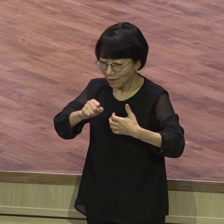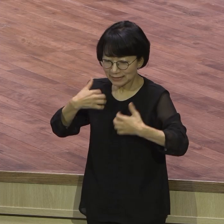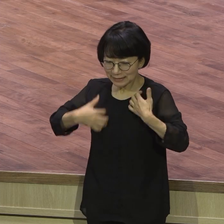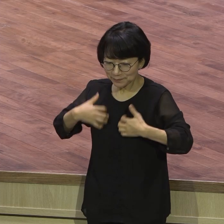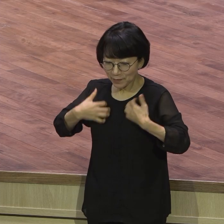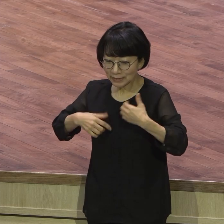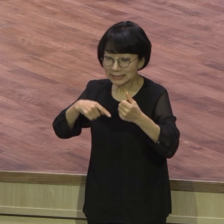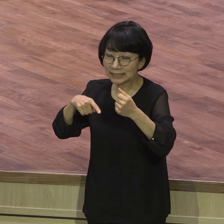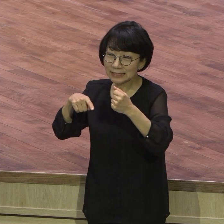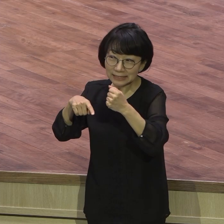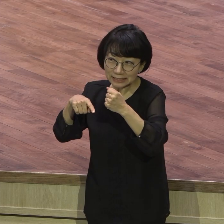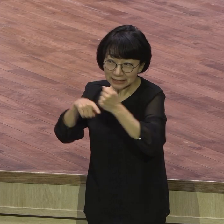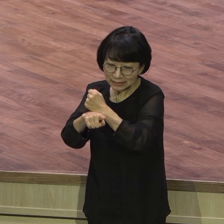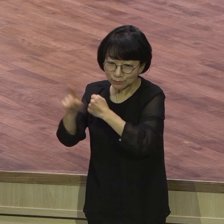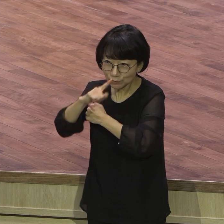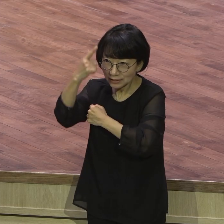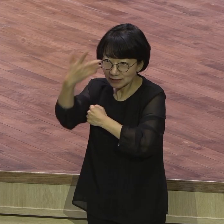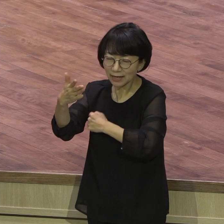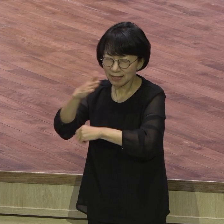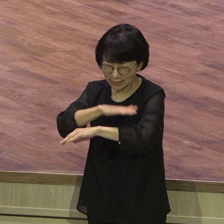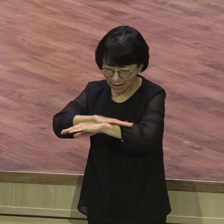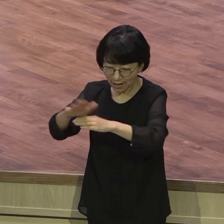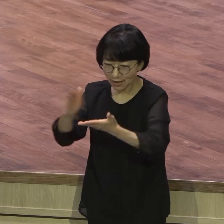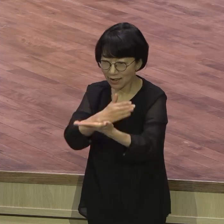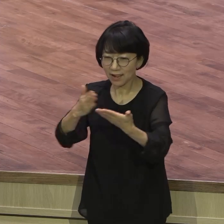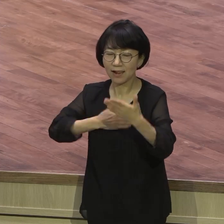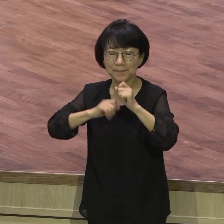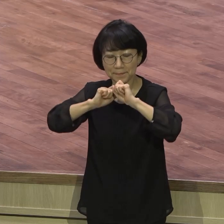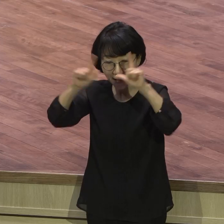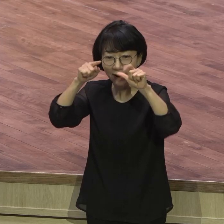자신의 뜻이 무엇인지 분별하도록 하라